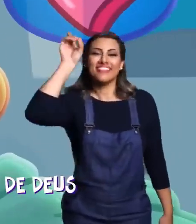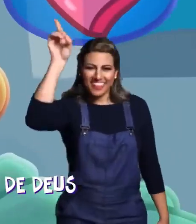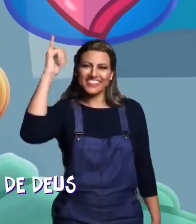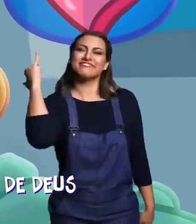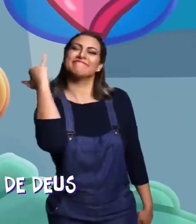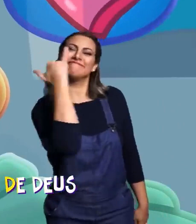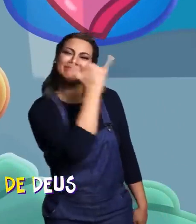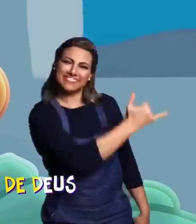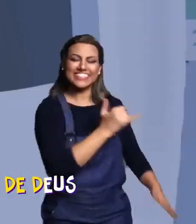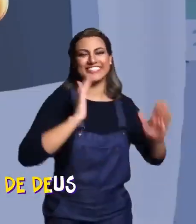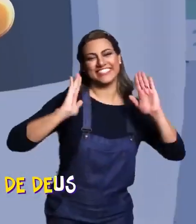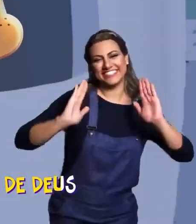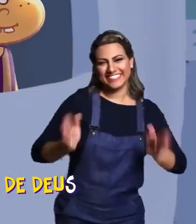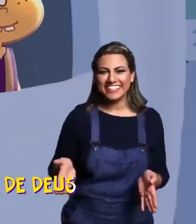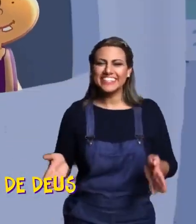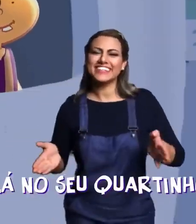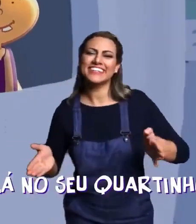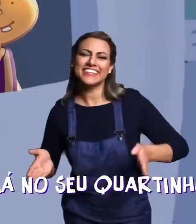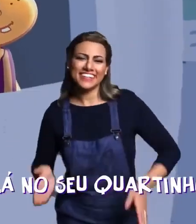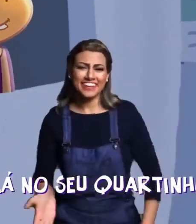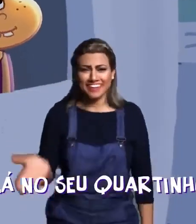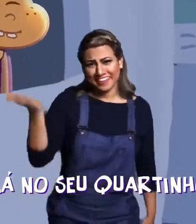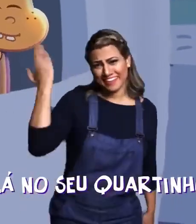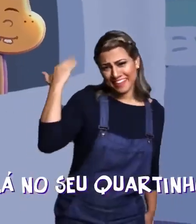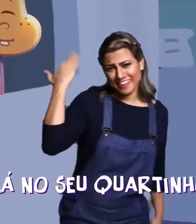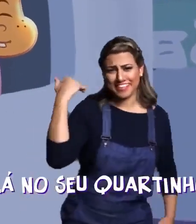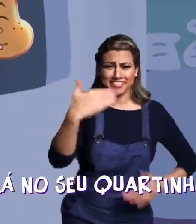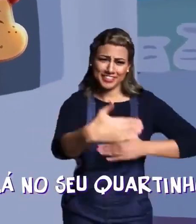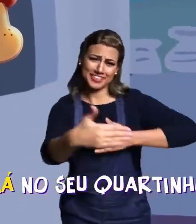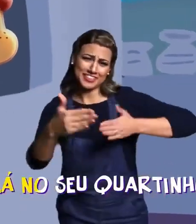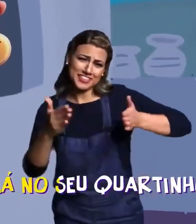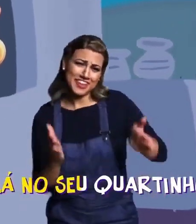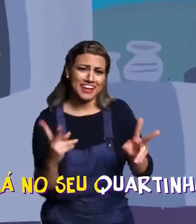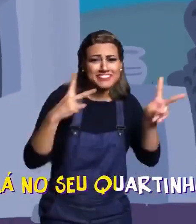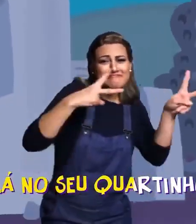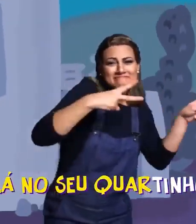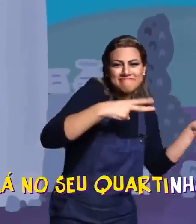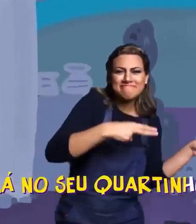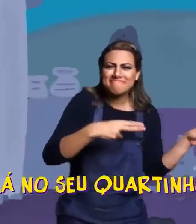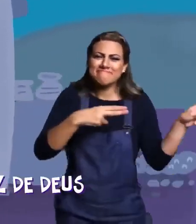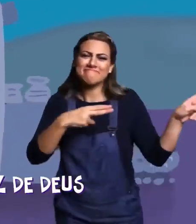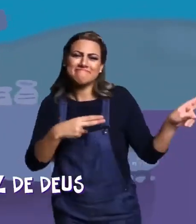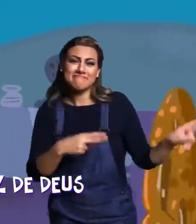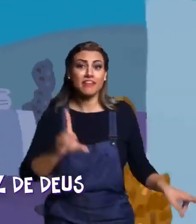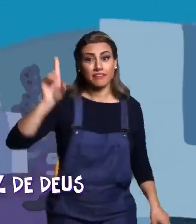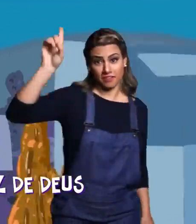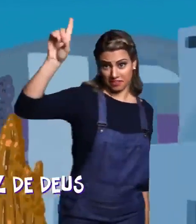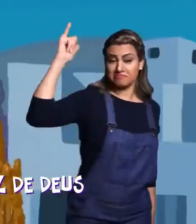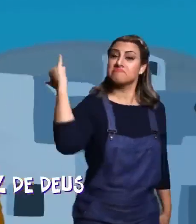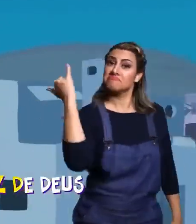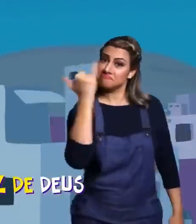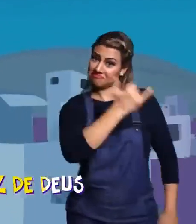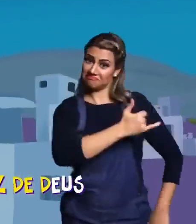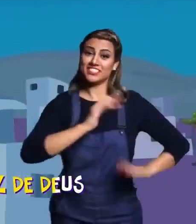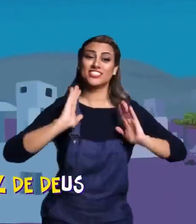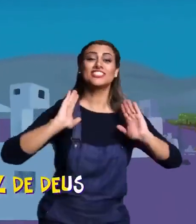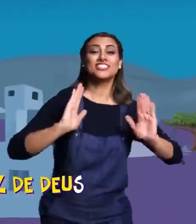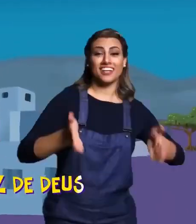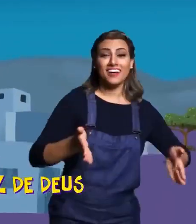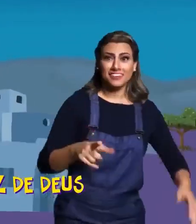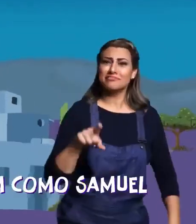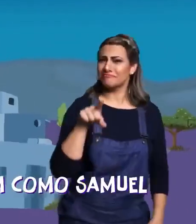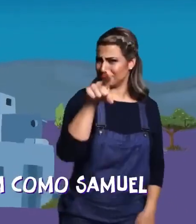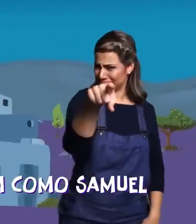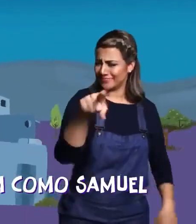Ouviu a voz de Deus e ele estava bem deitado lá no seu quartinho e ouviu a voz de